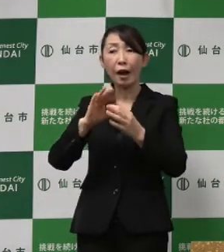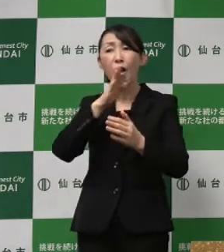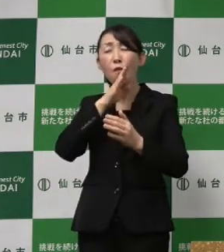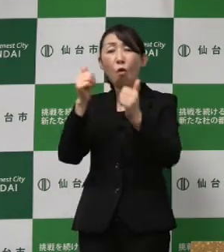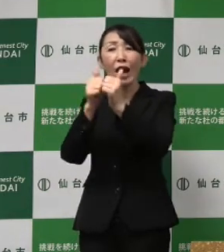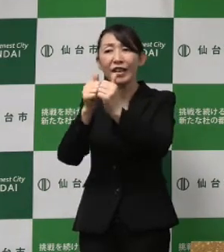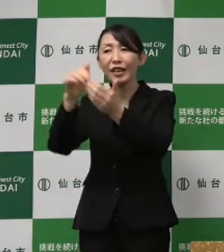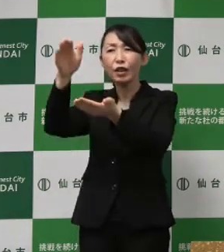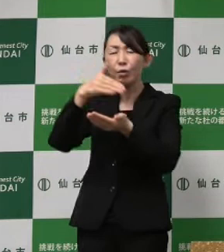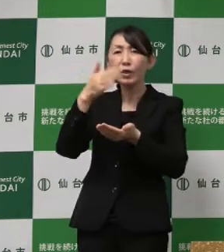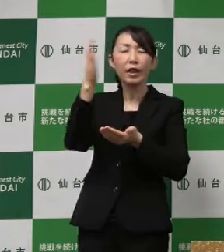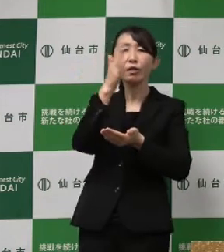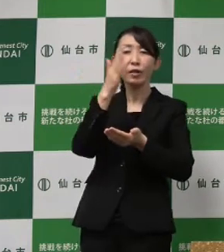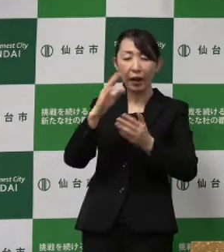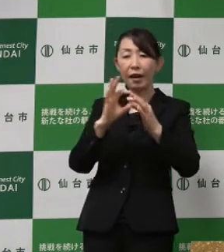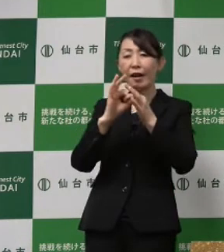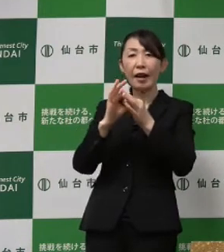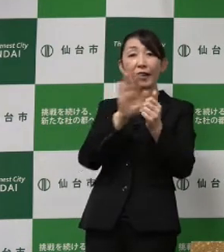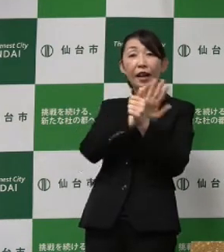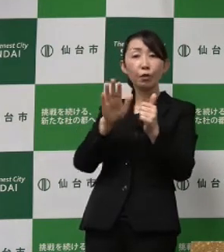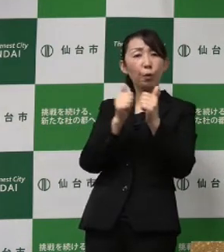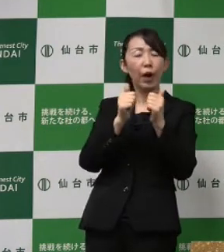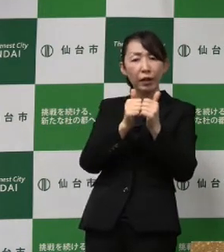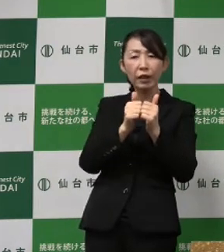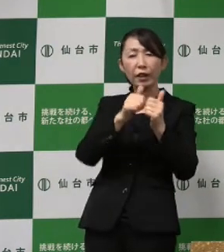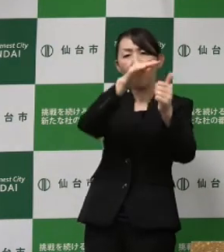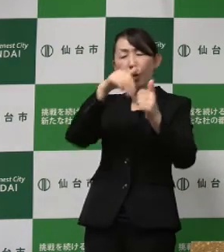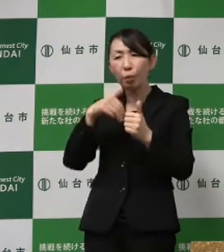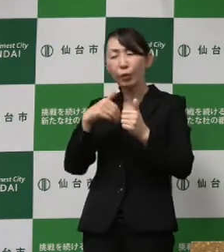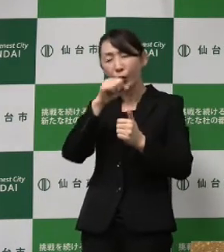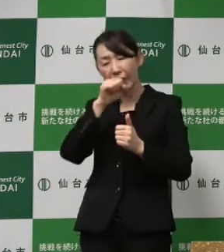なく関係閣僚会合だなというふうに判断したところです。